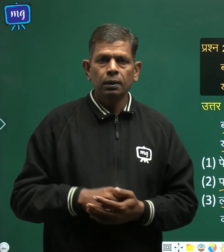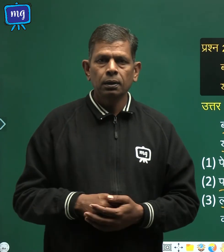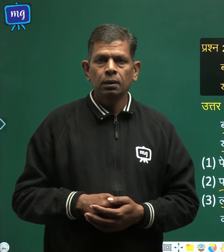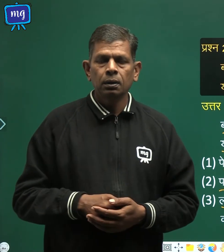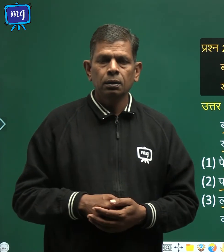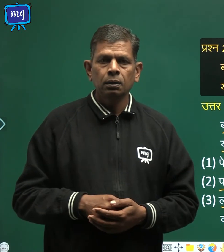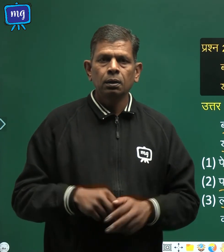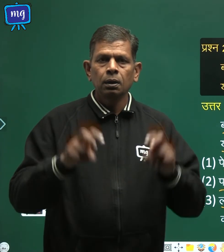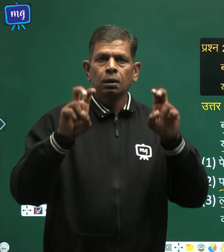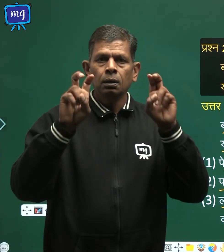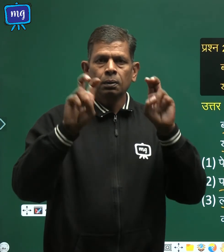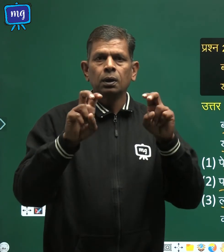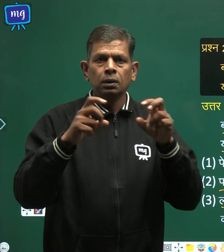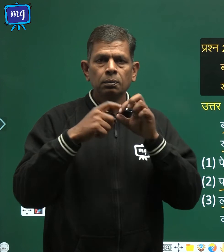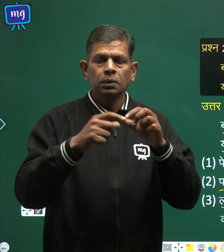पाठ के प्रश्न उत्तर